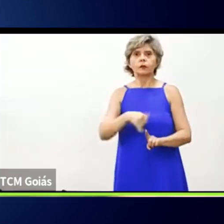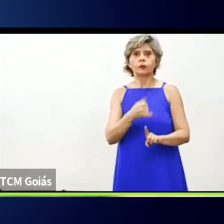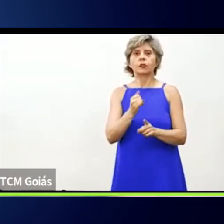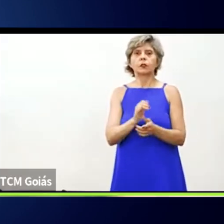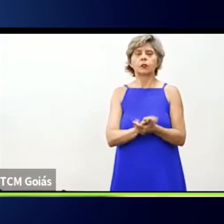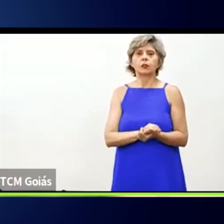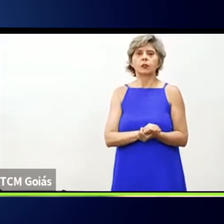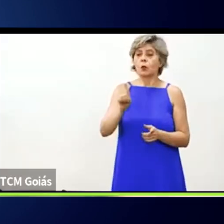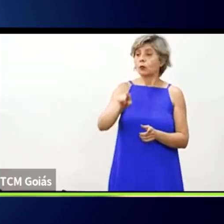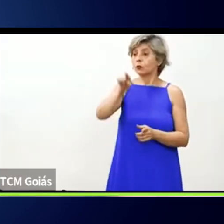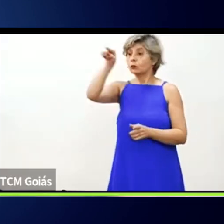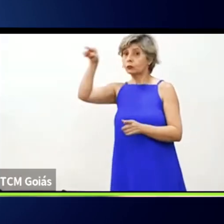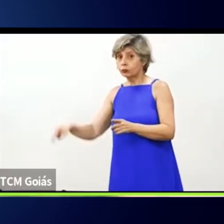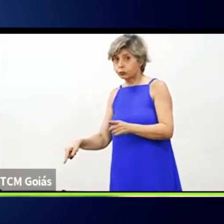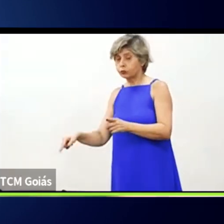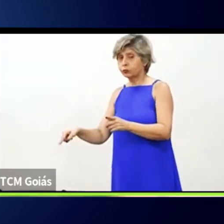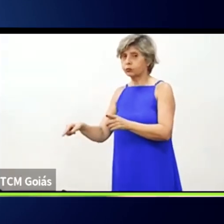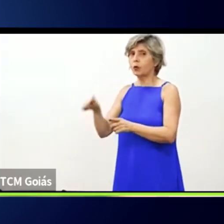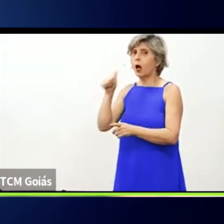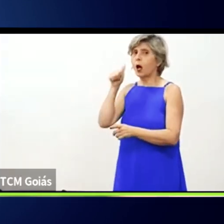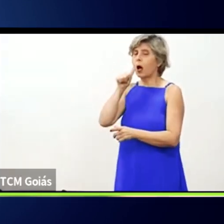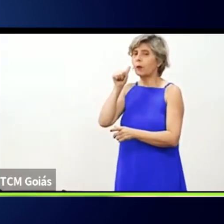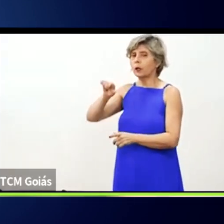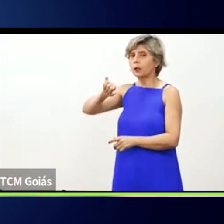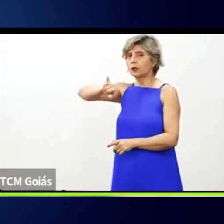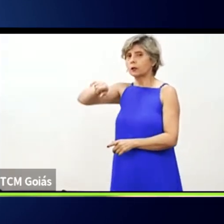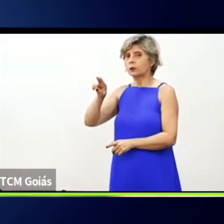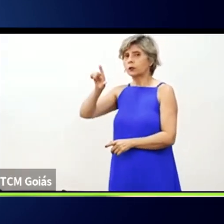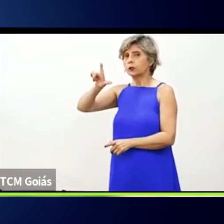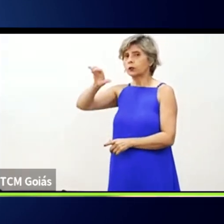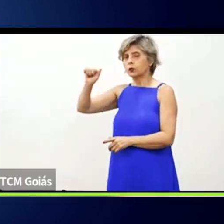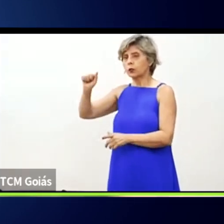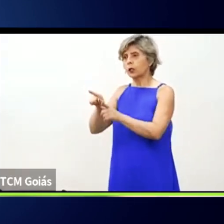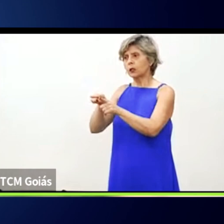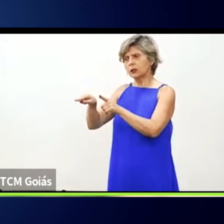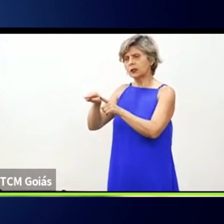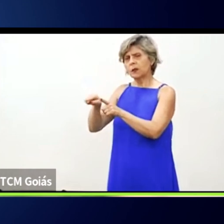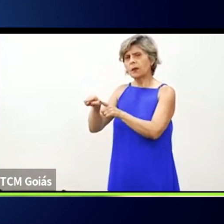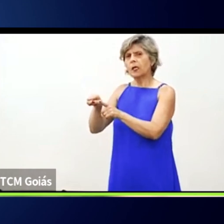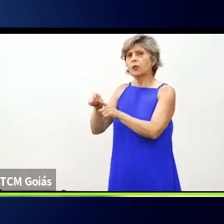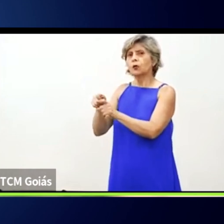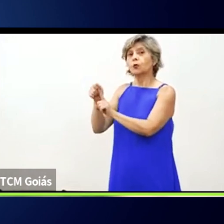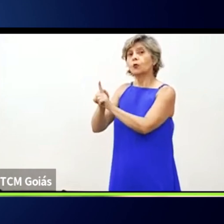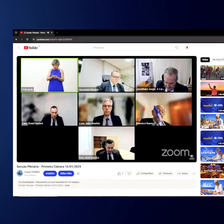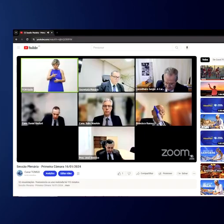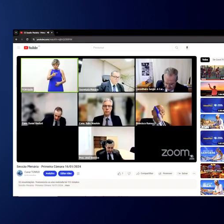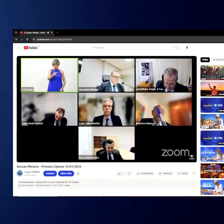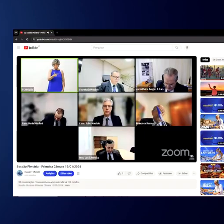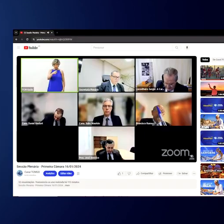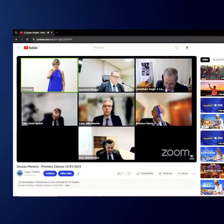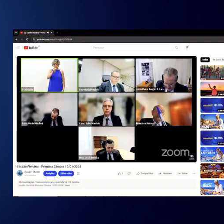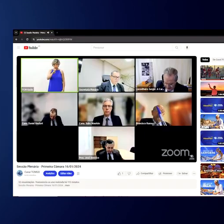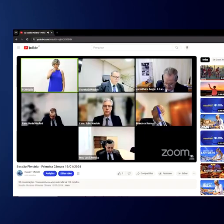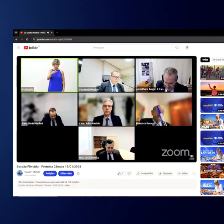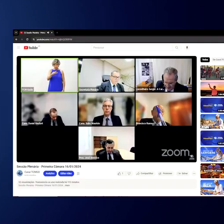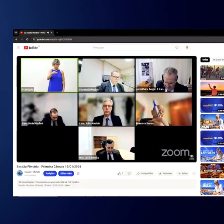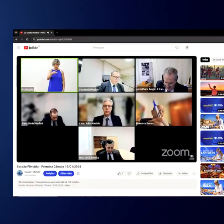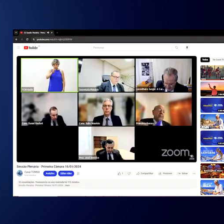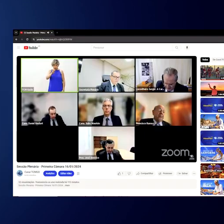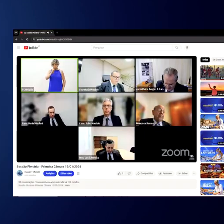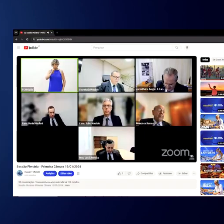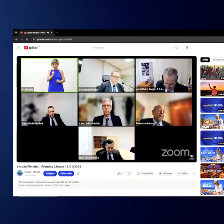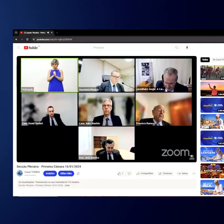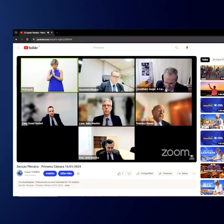A intérprete de Libras, Vanusa de Oliveira, fez a tradução de toda a sessão para a linguagem de sinais. Foram aprovados concessão